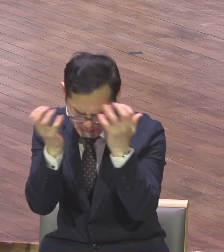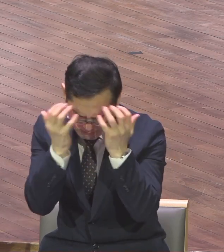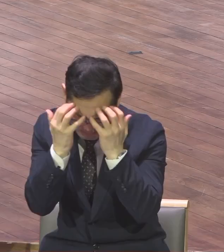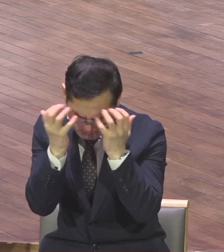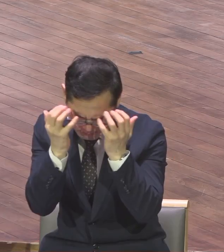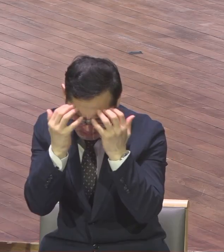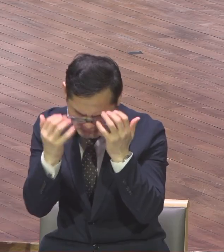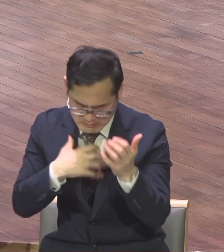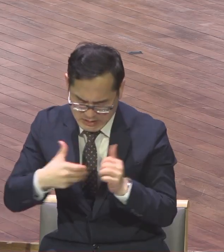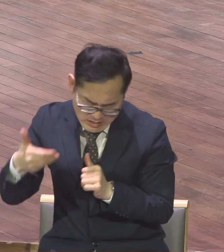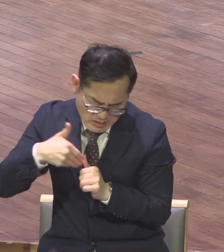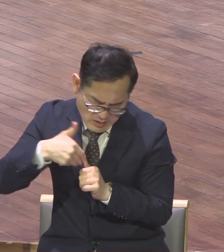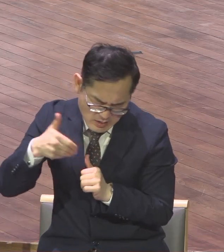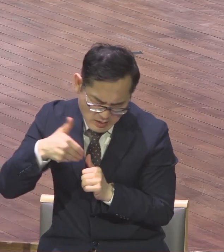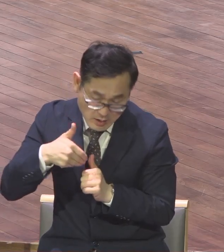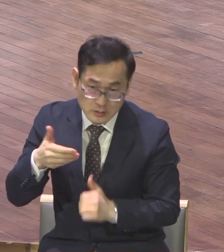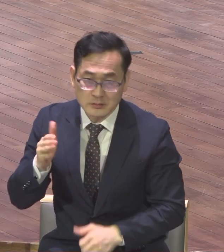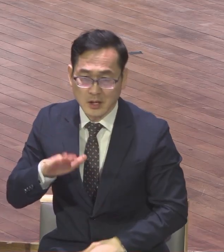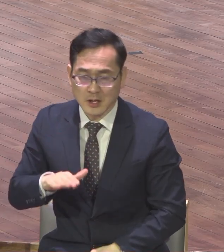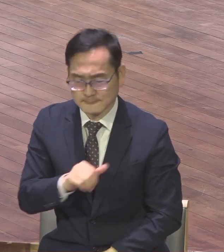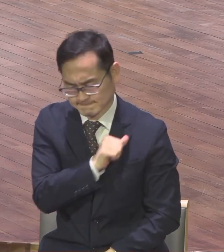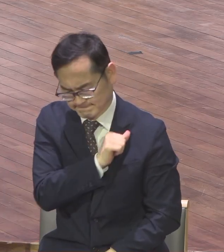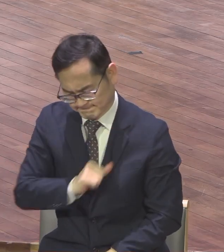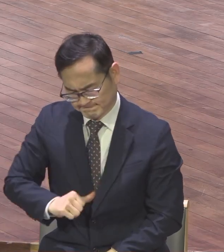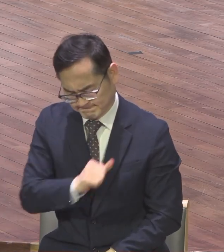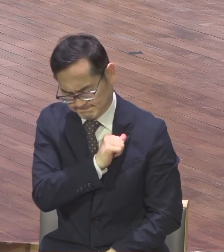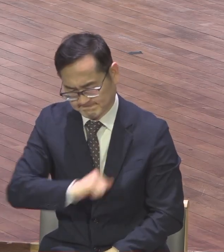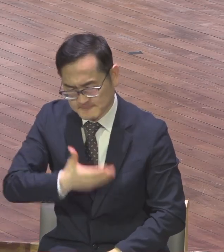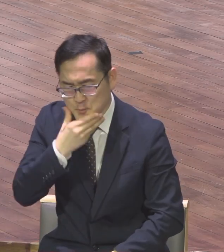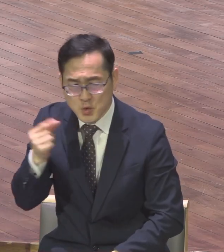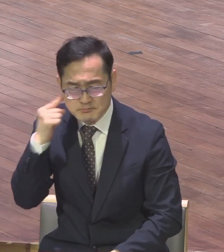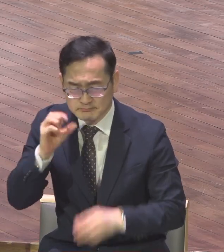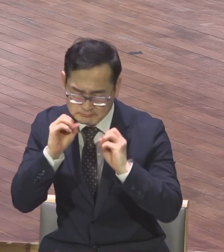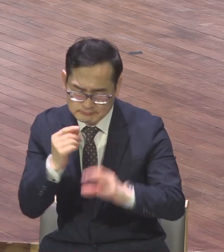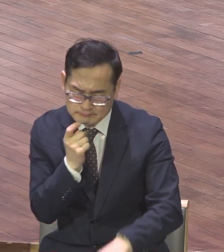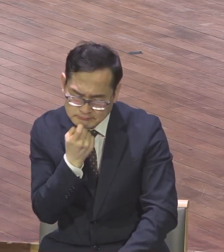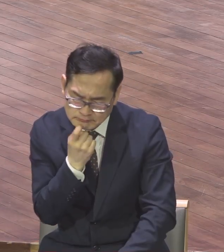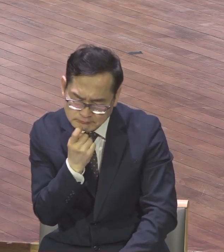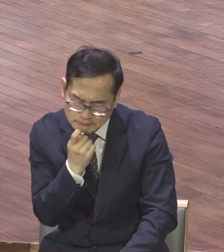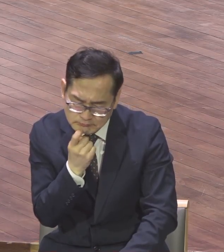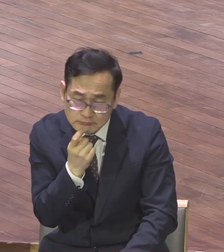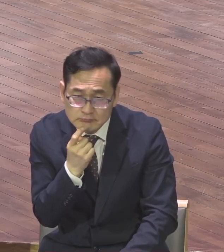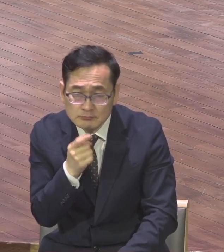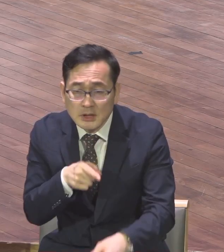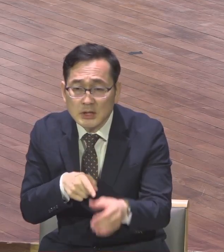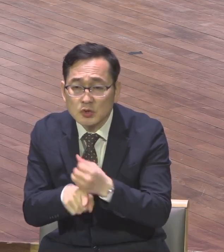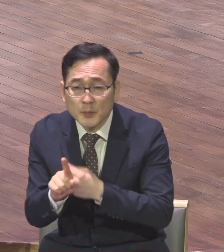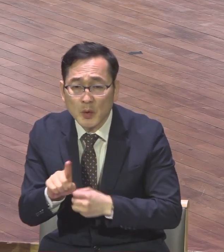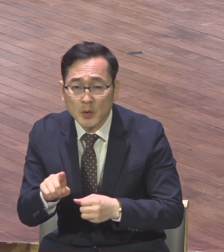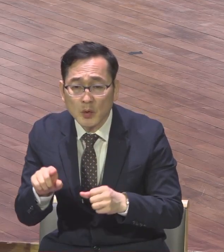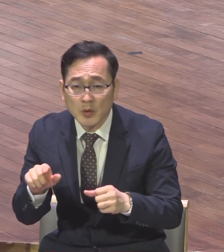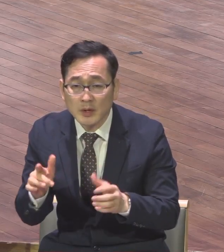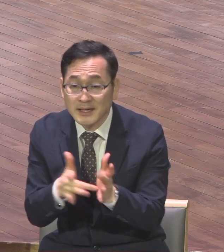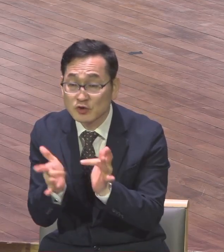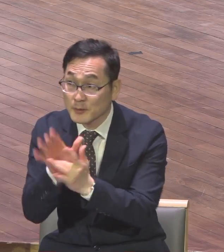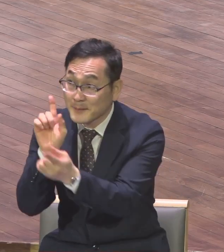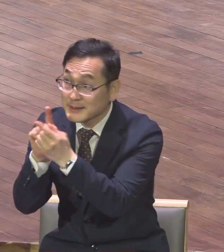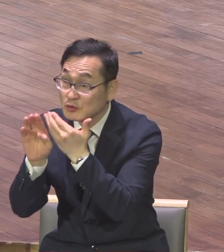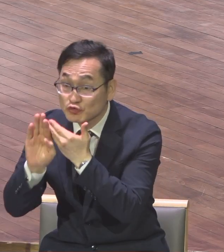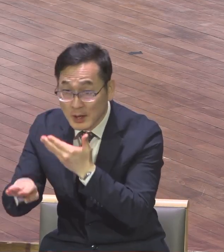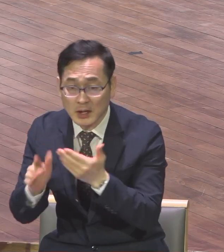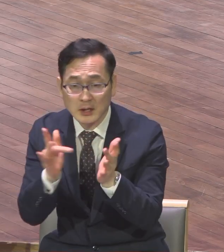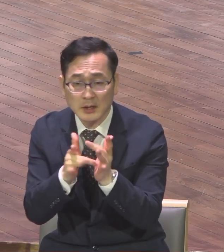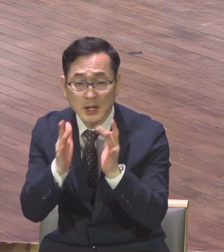마지막 최후에 그렇게 평생을 예수 만나고 난 이후에 단 한 번도 편한 날이 없이 그렇게 핍박 중에